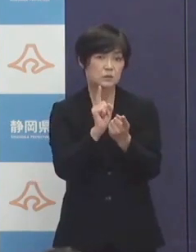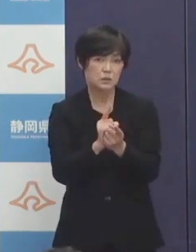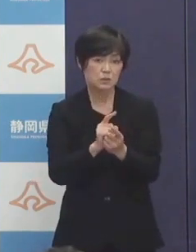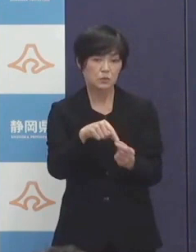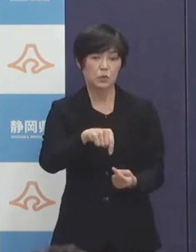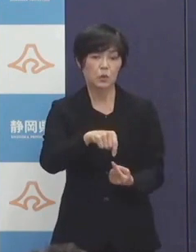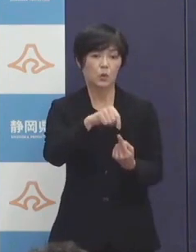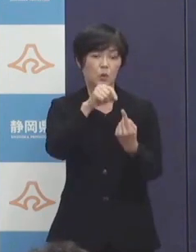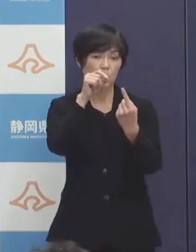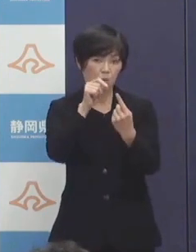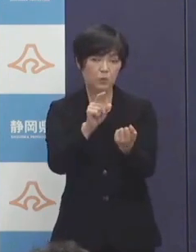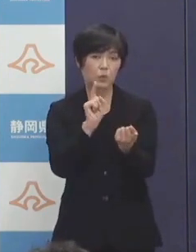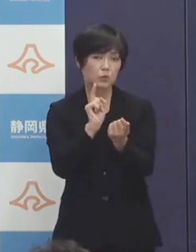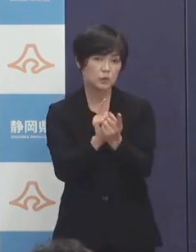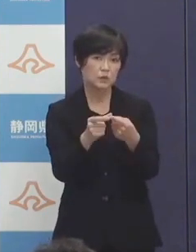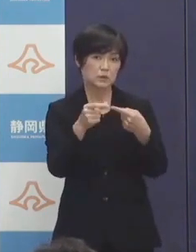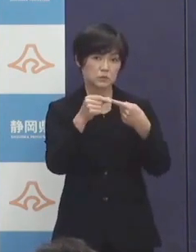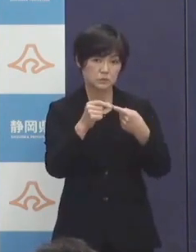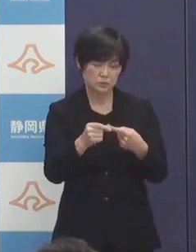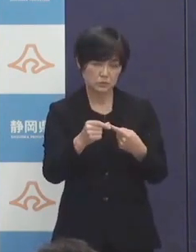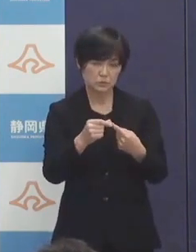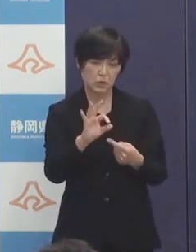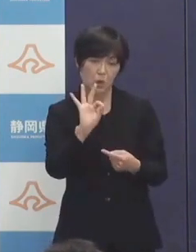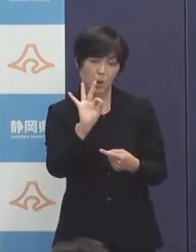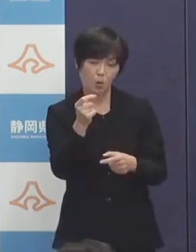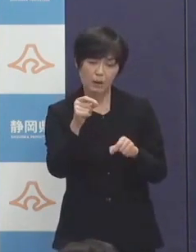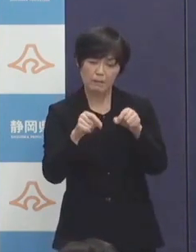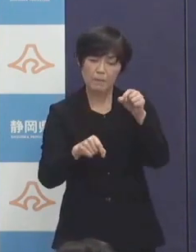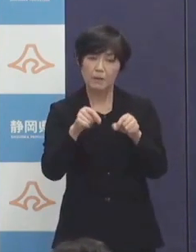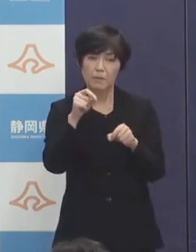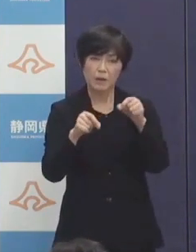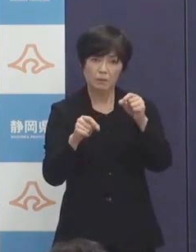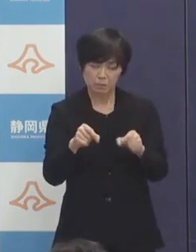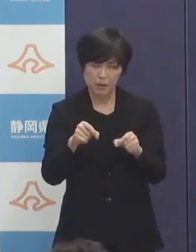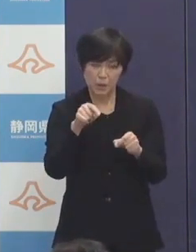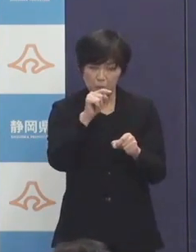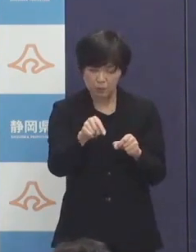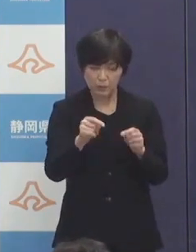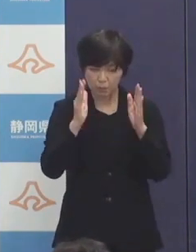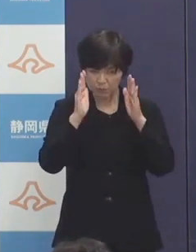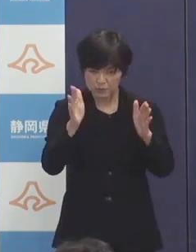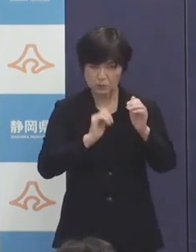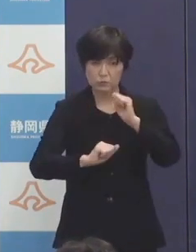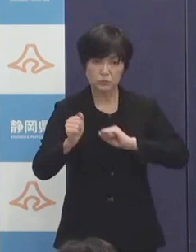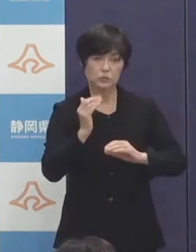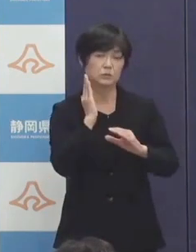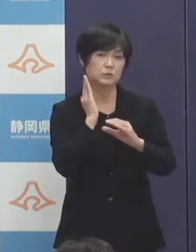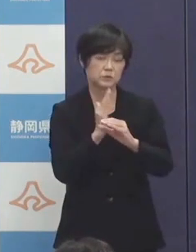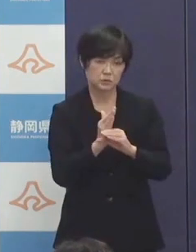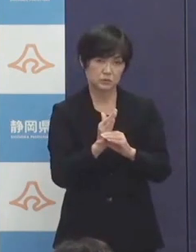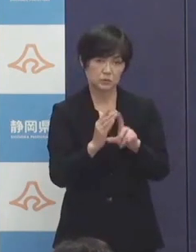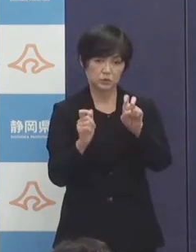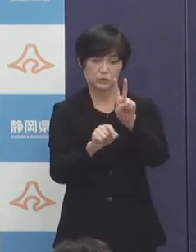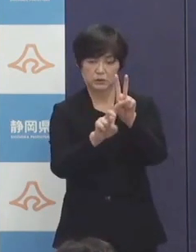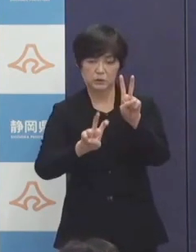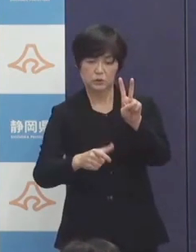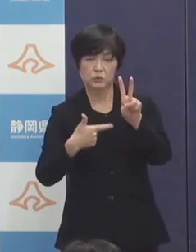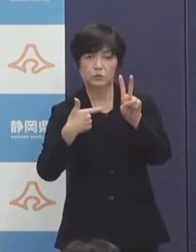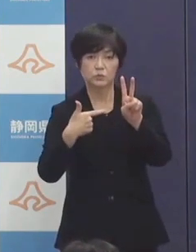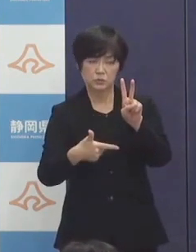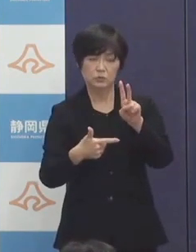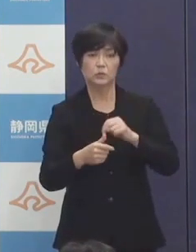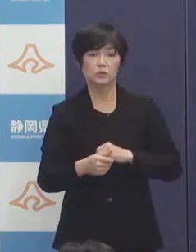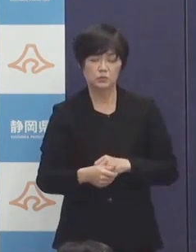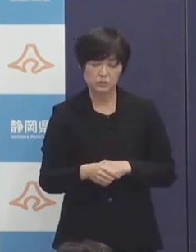用維持対策とともに資金繰り支援に全力を挙げて取り組んでいます。12月16日には実